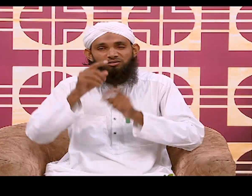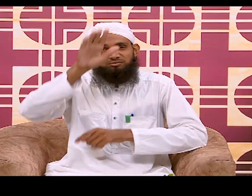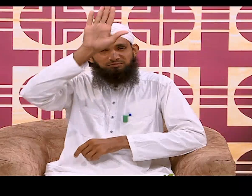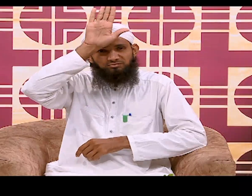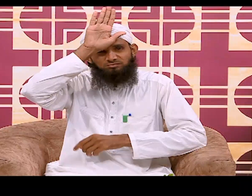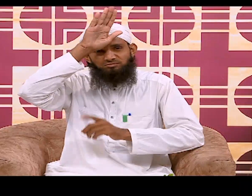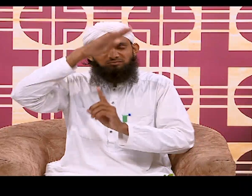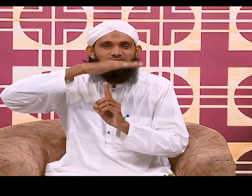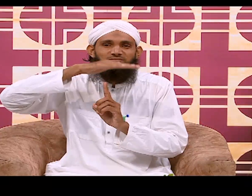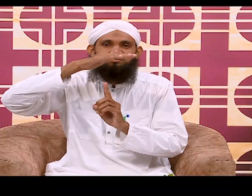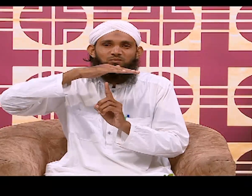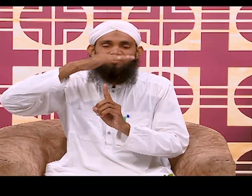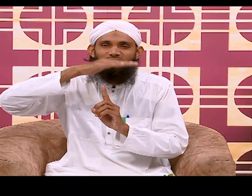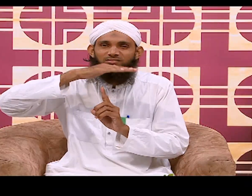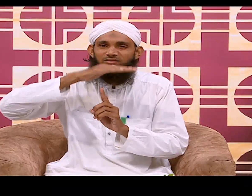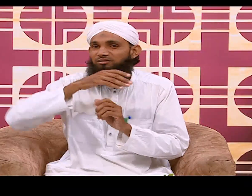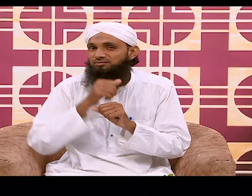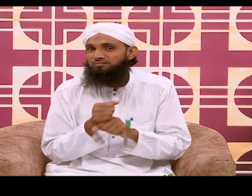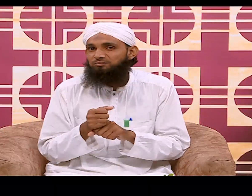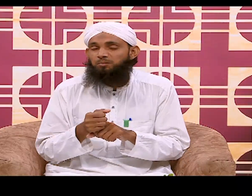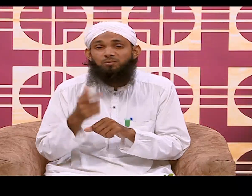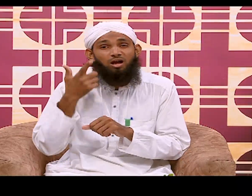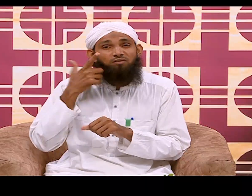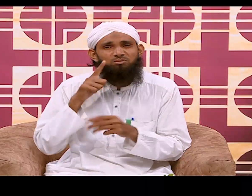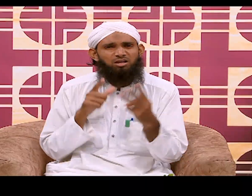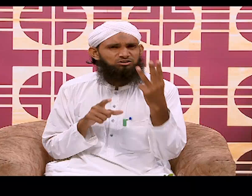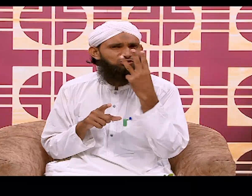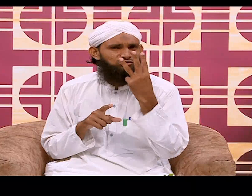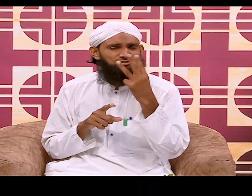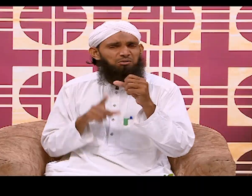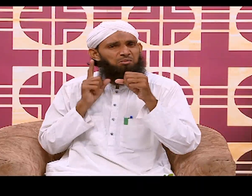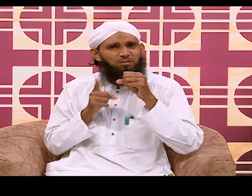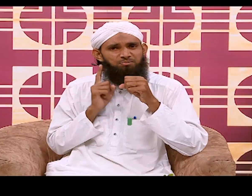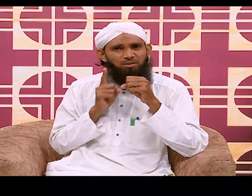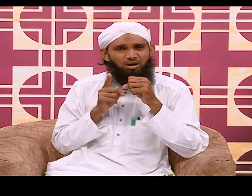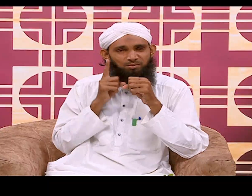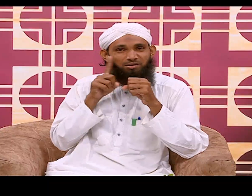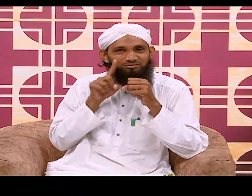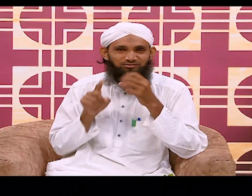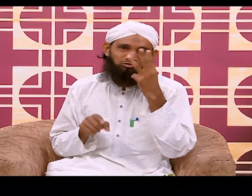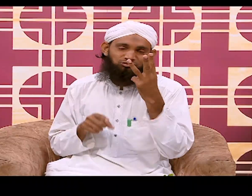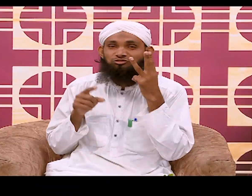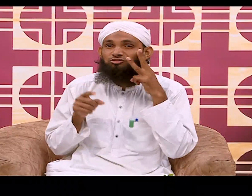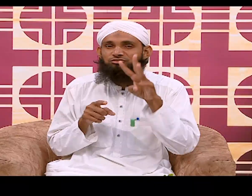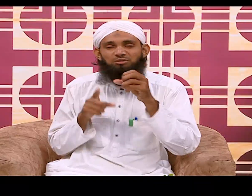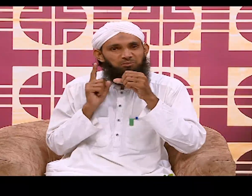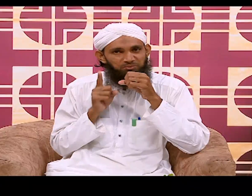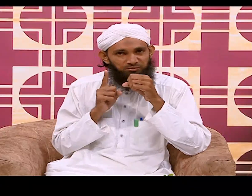عبد القادر جیلانی رحمت اللہ علیہ ہفتے میں 3 دن بیان فرمایا کرتے تھے۔ ابراہیم بن سعد